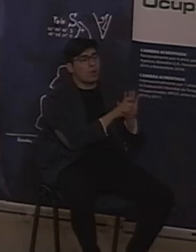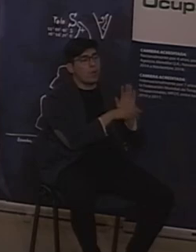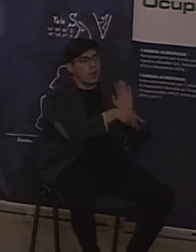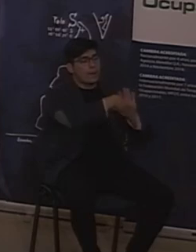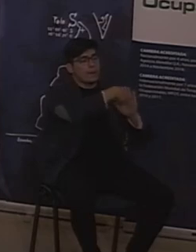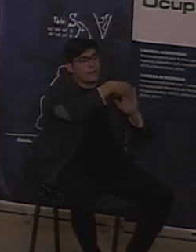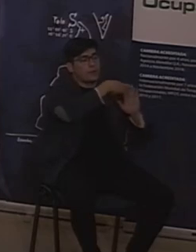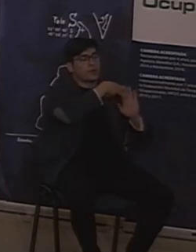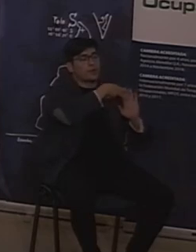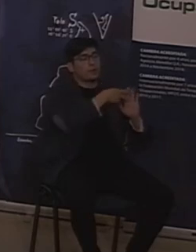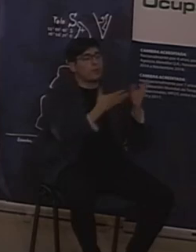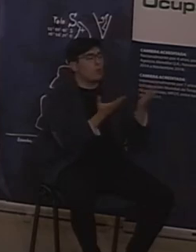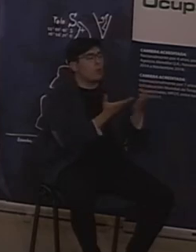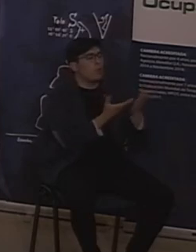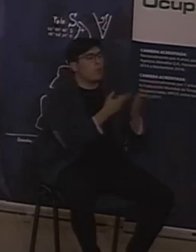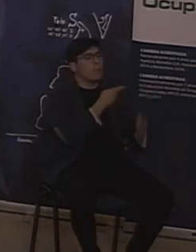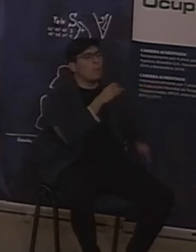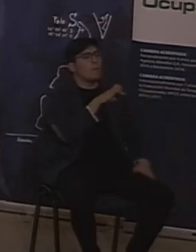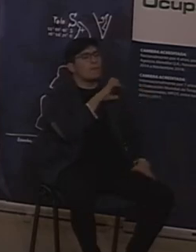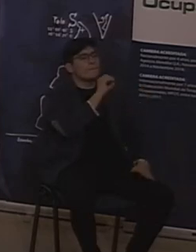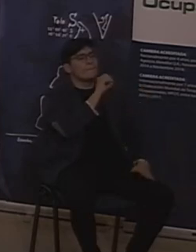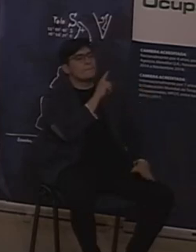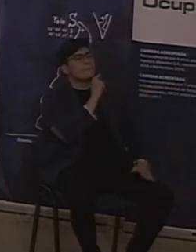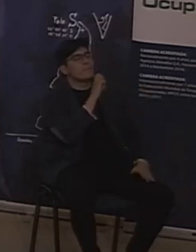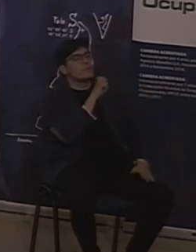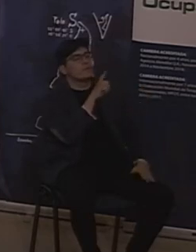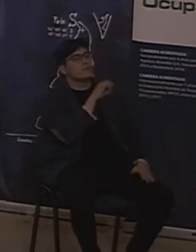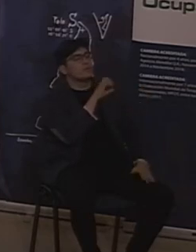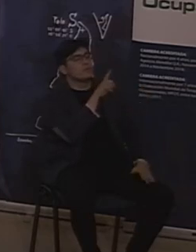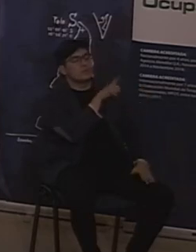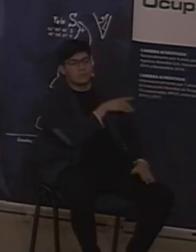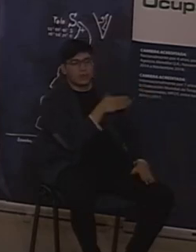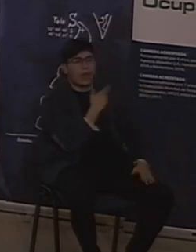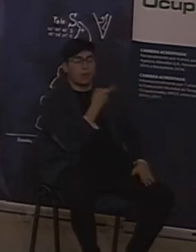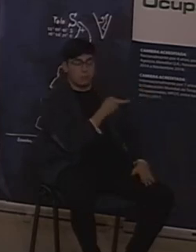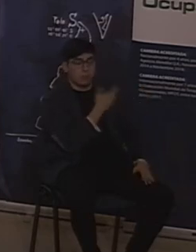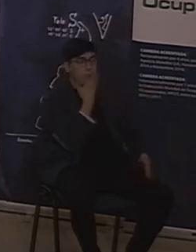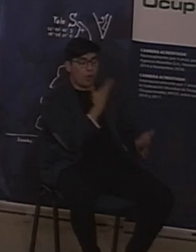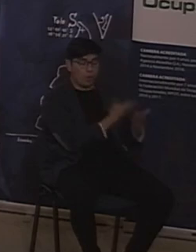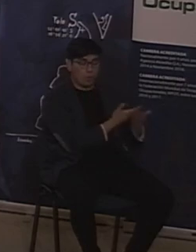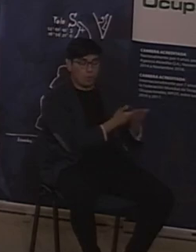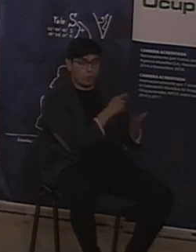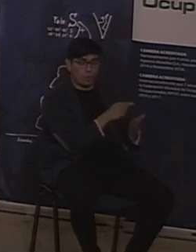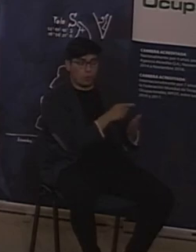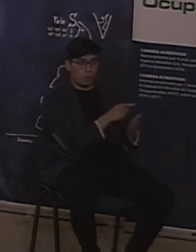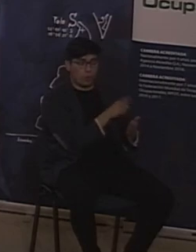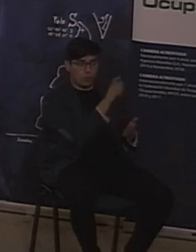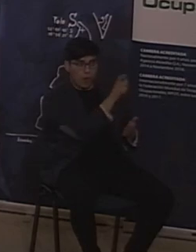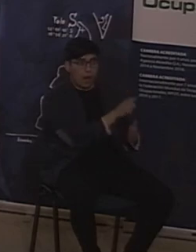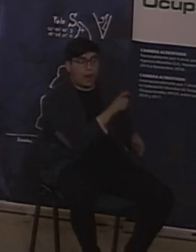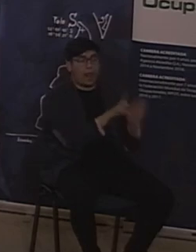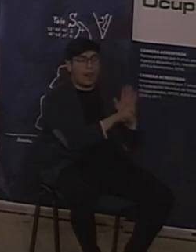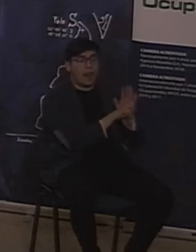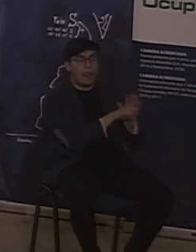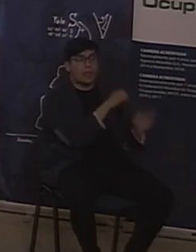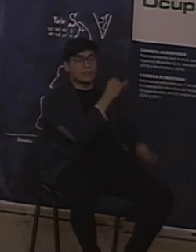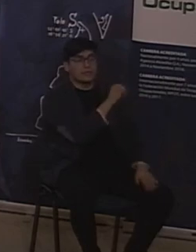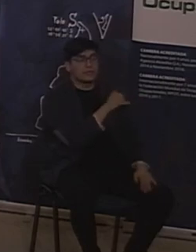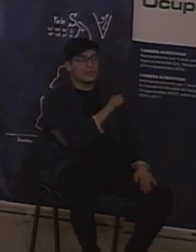como hipótesis de discriminación también la discapacidad aun cuando la mal denominada ley samudio la hace